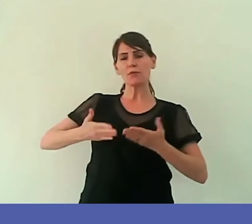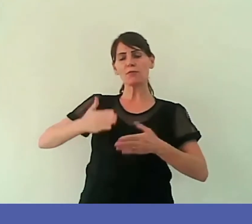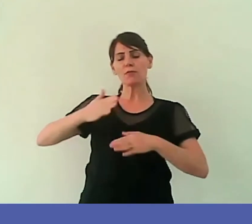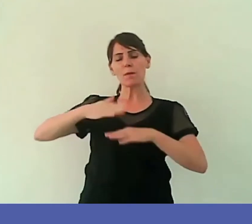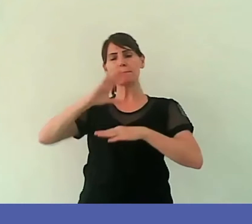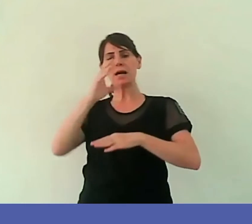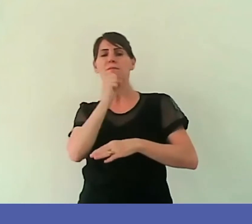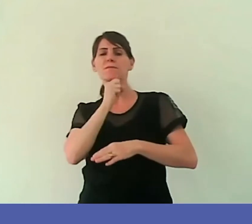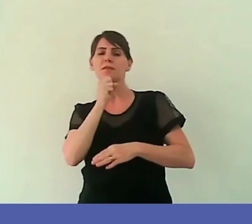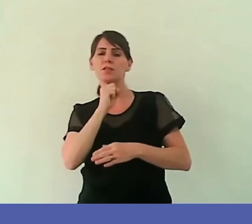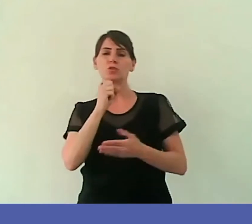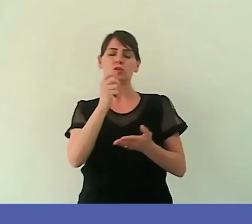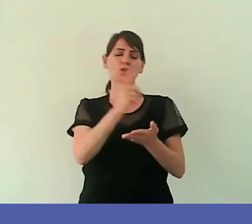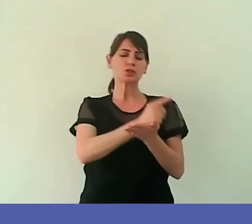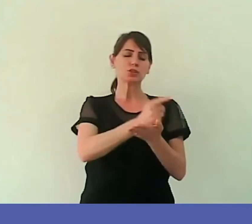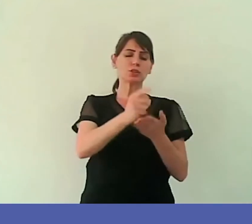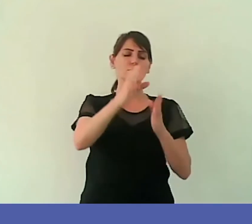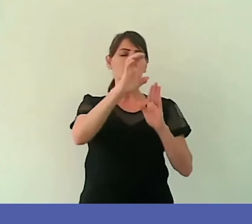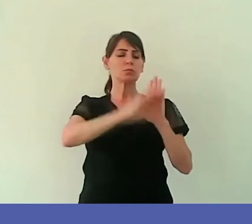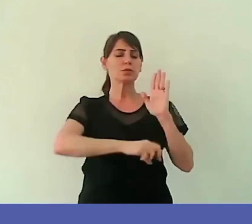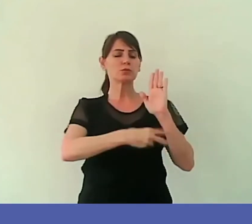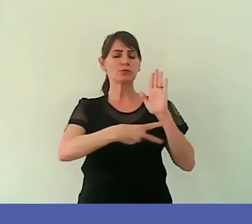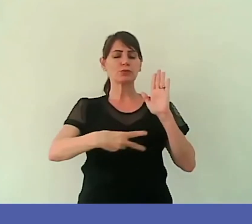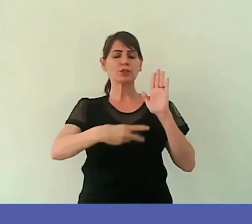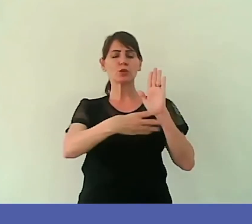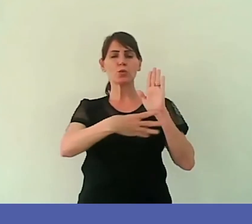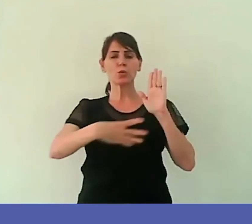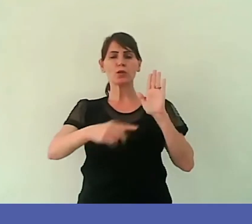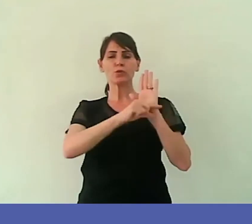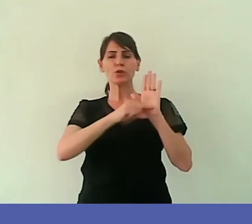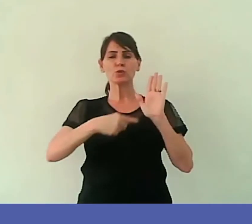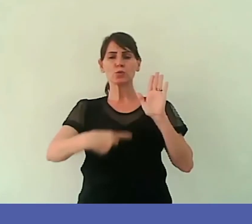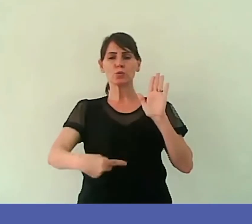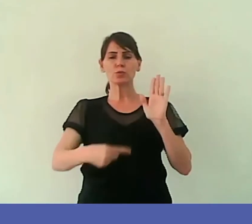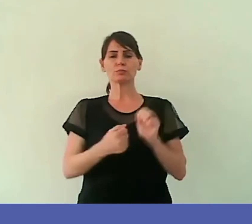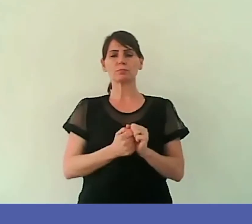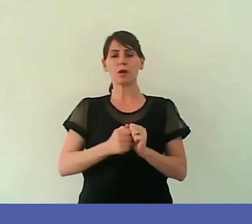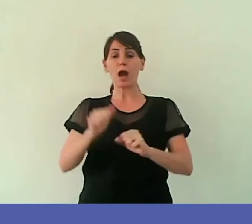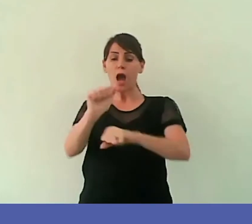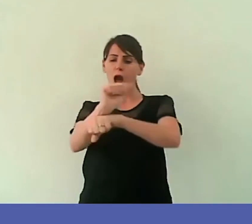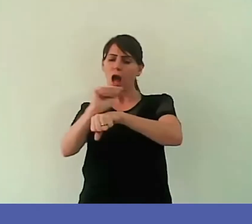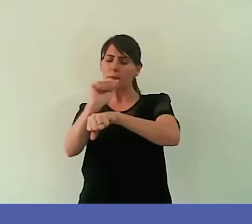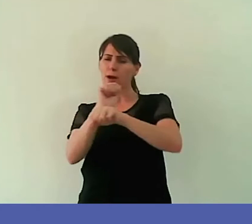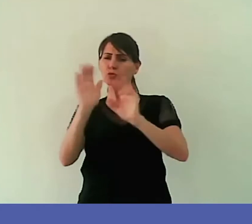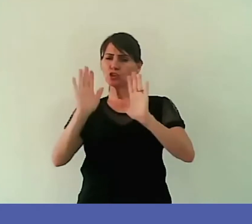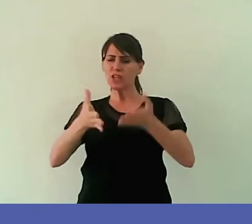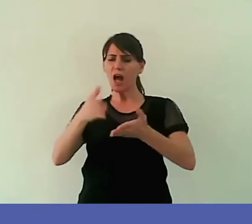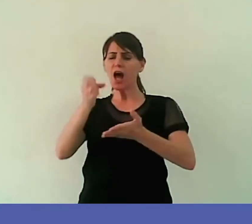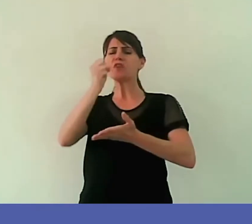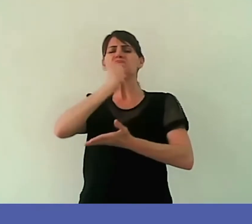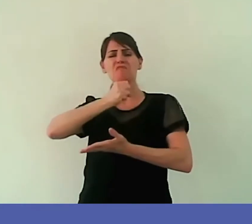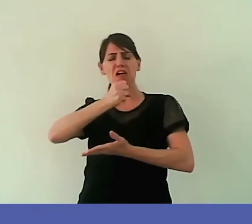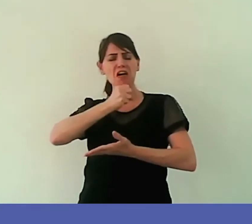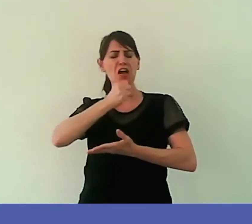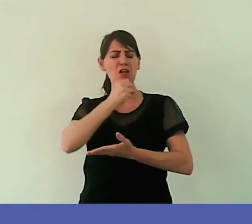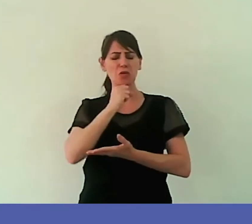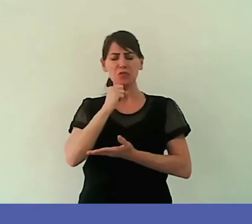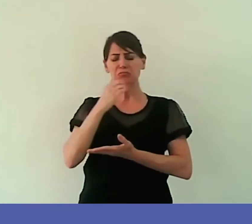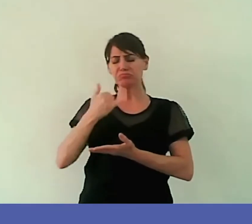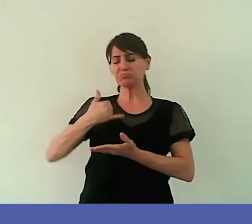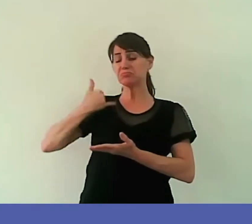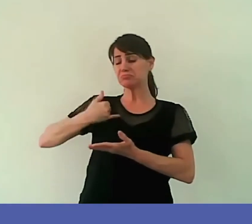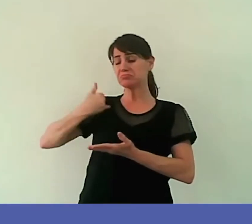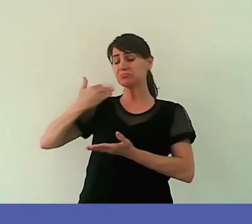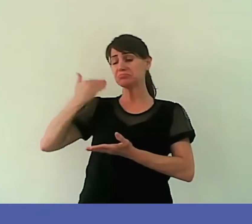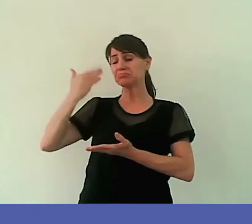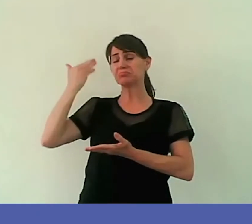Gênesis 24, versículo 1 diz assim: era Abraão já idoso, bem avançado em